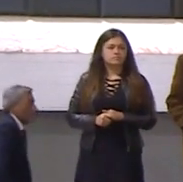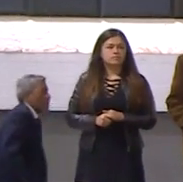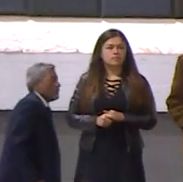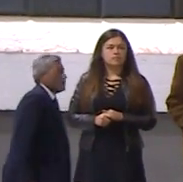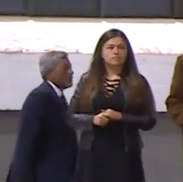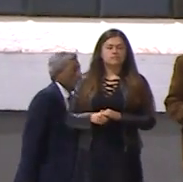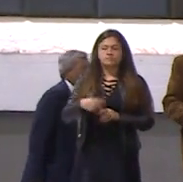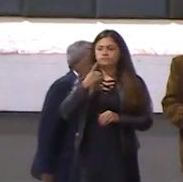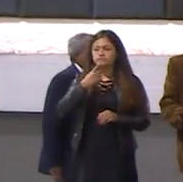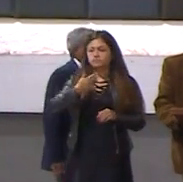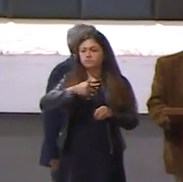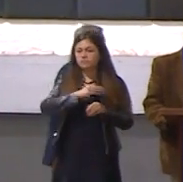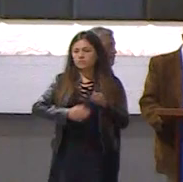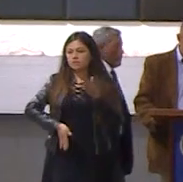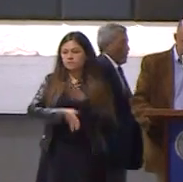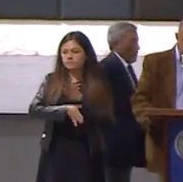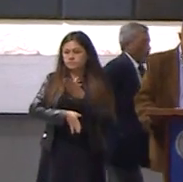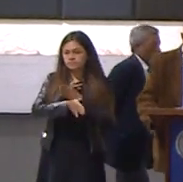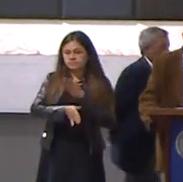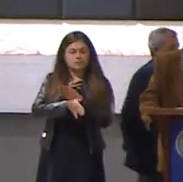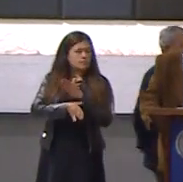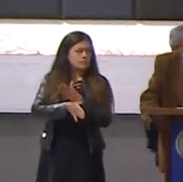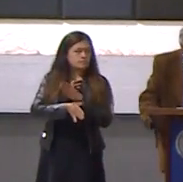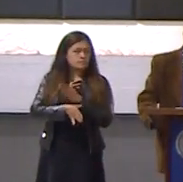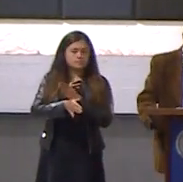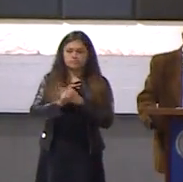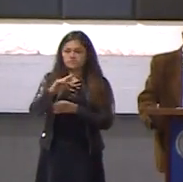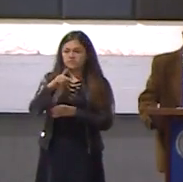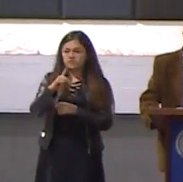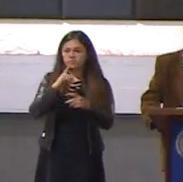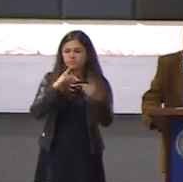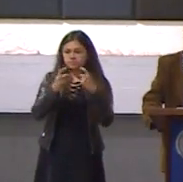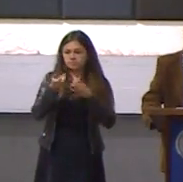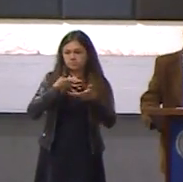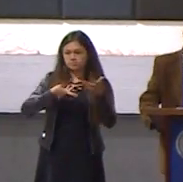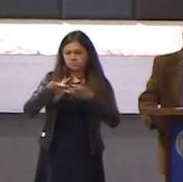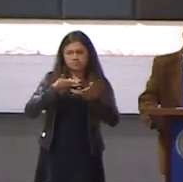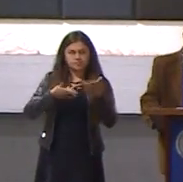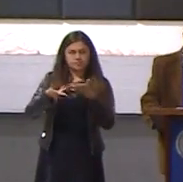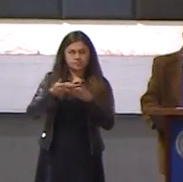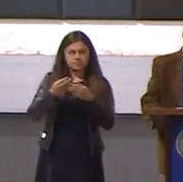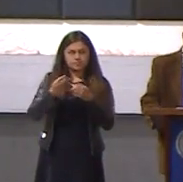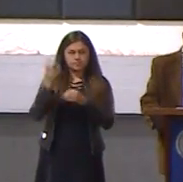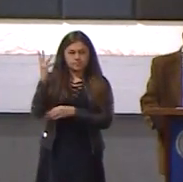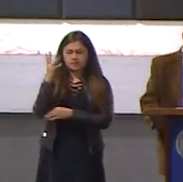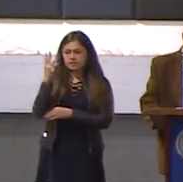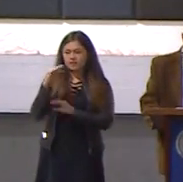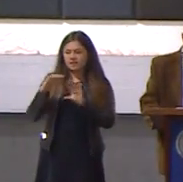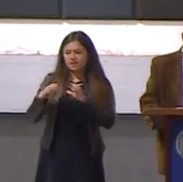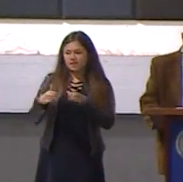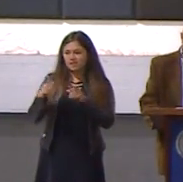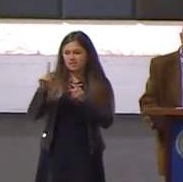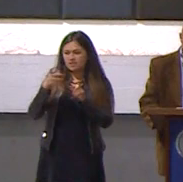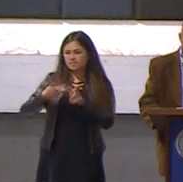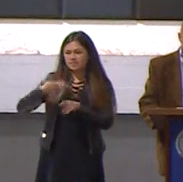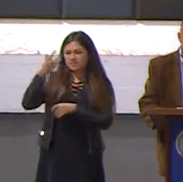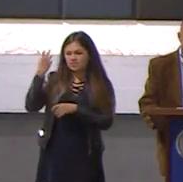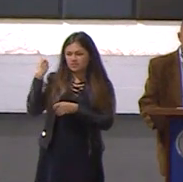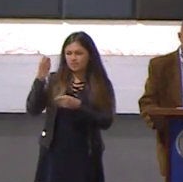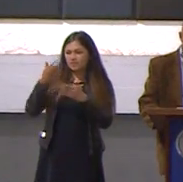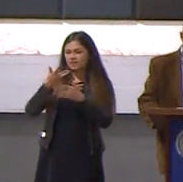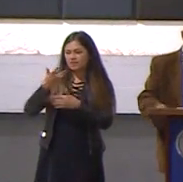vamos a continuar con el segundo conversa conversatorio de la cátedra abierta de historia de la educación